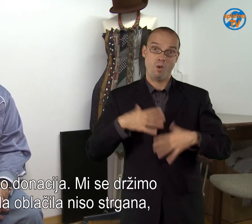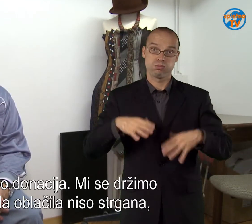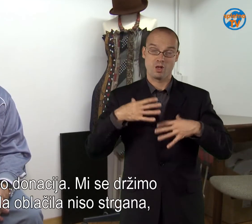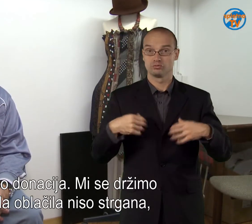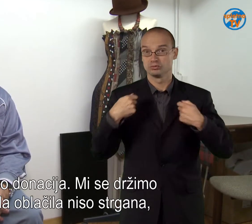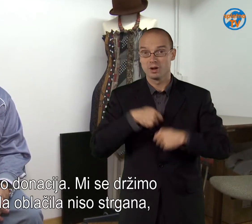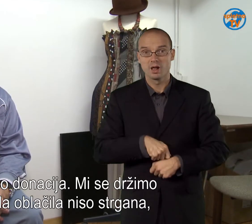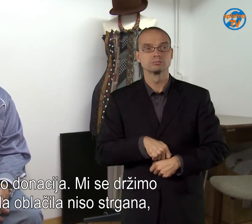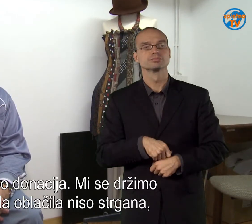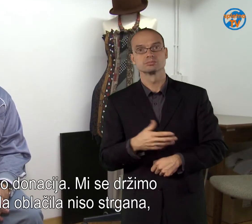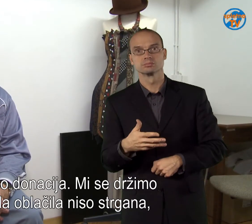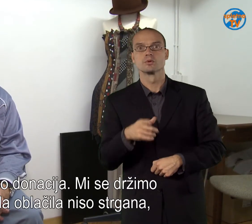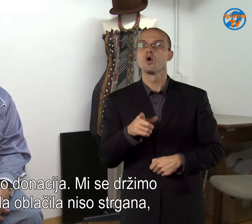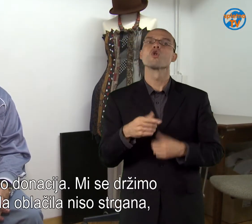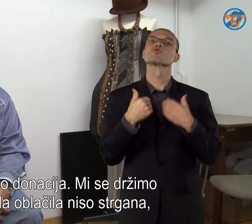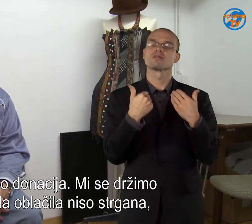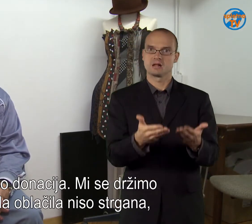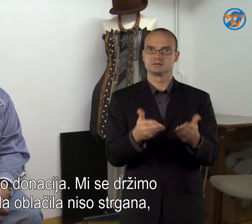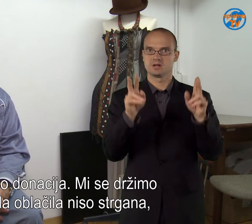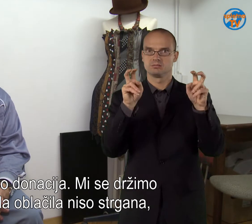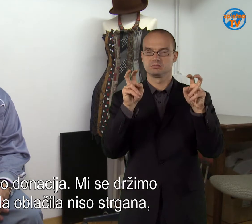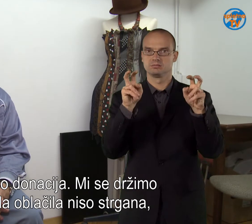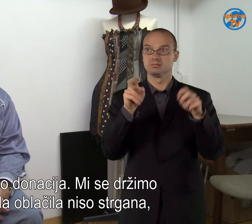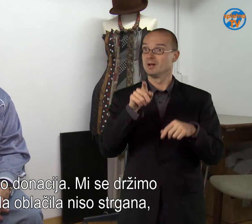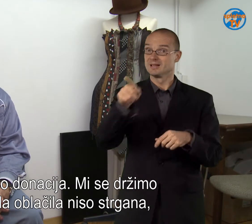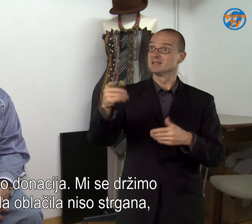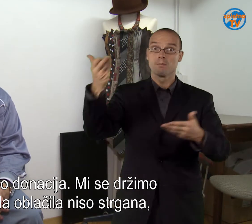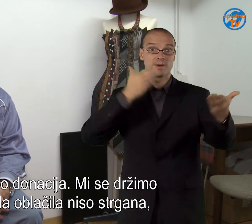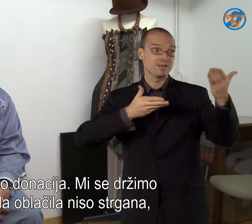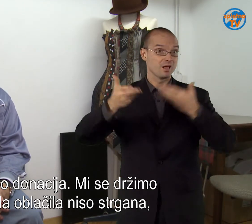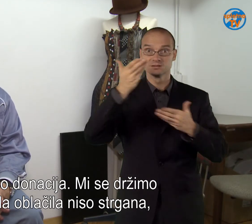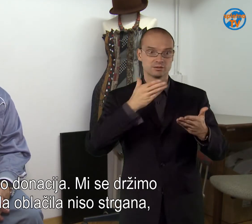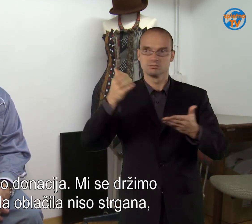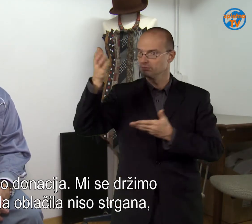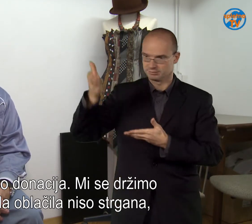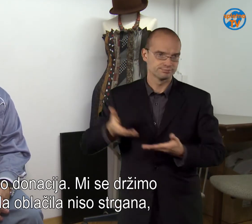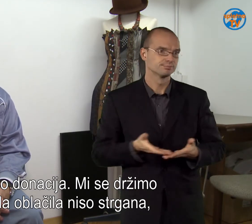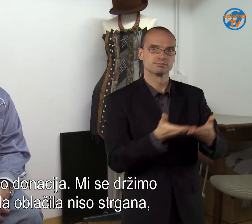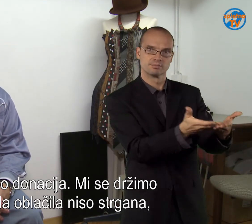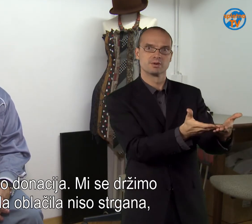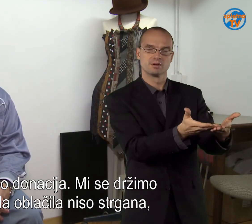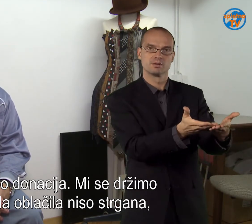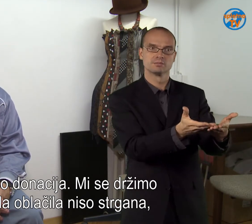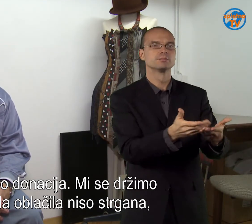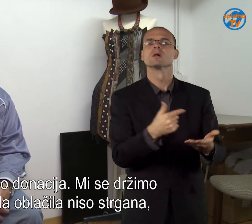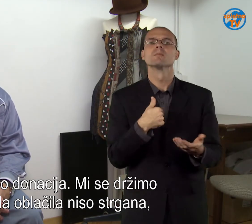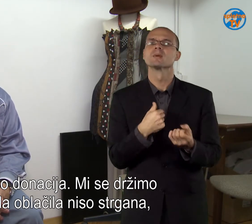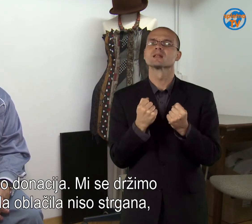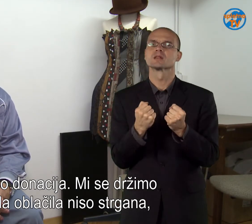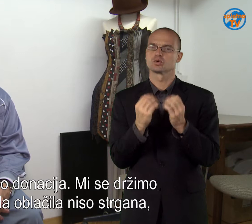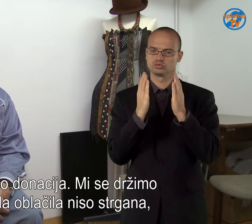Oblačila so donacija tistih, ki nam jih prinesejo. Mi se držimo v